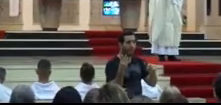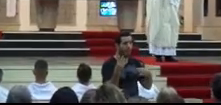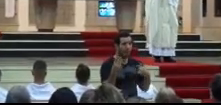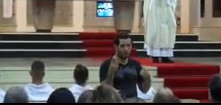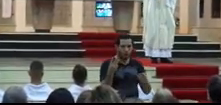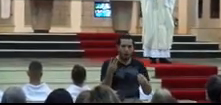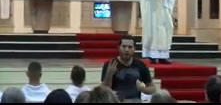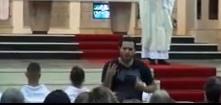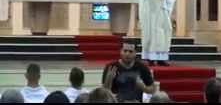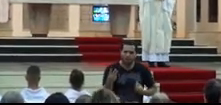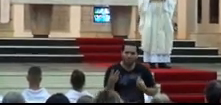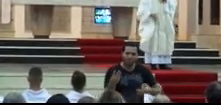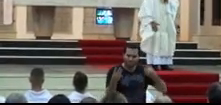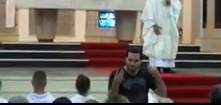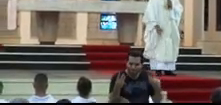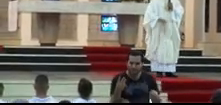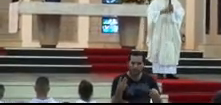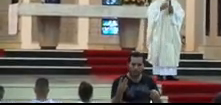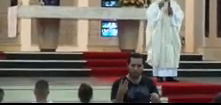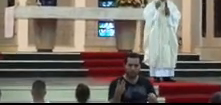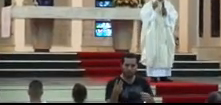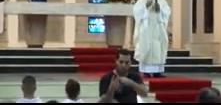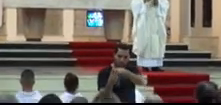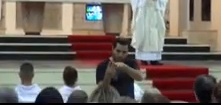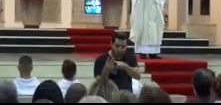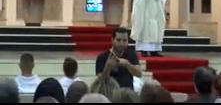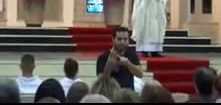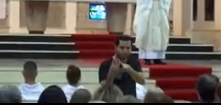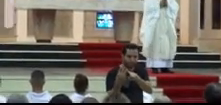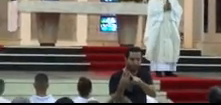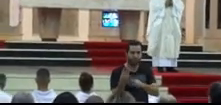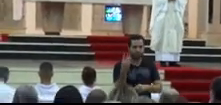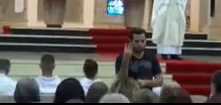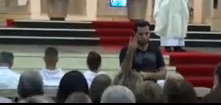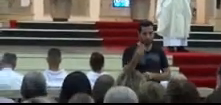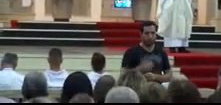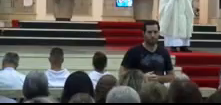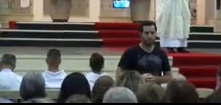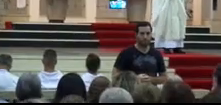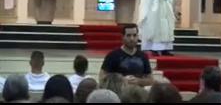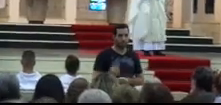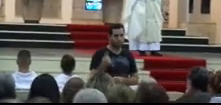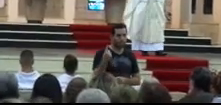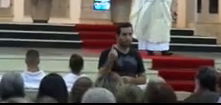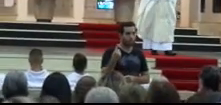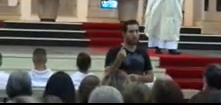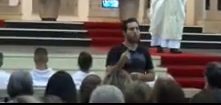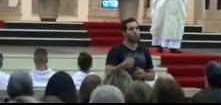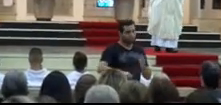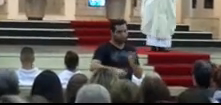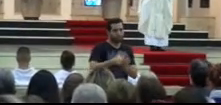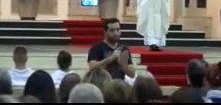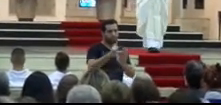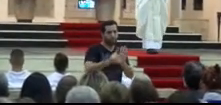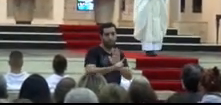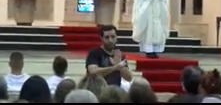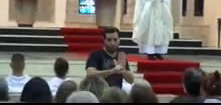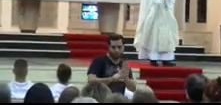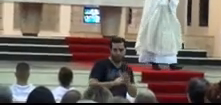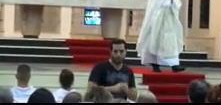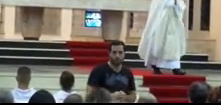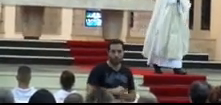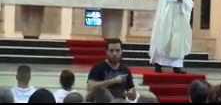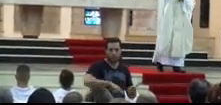vivência deste tempo, deste trigo pascal. Na primeira leitura, nós temos